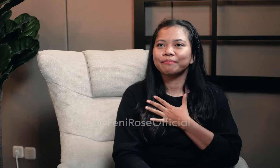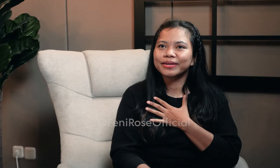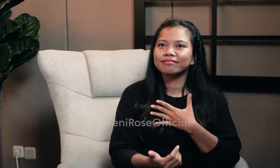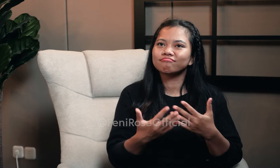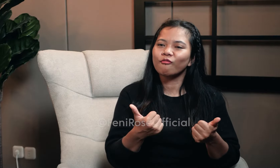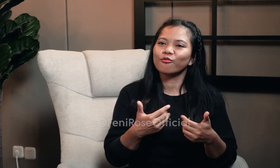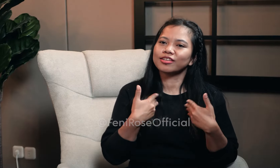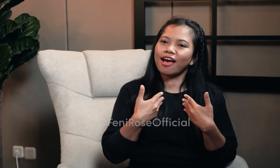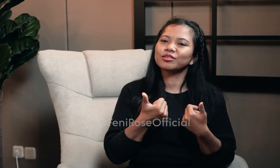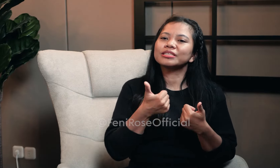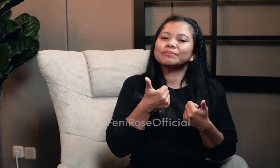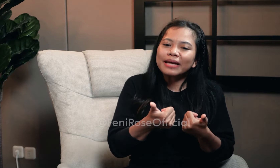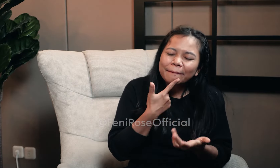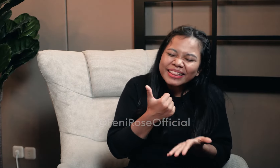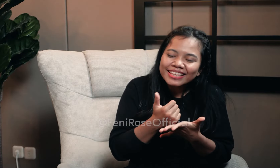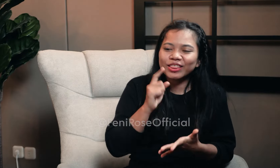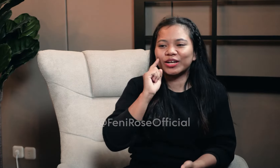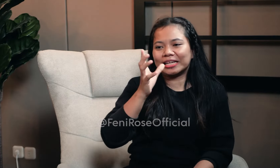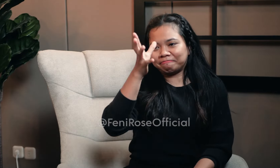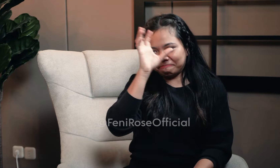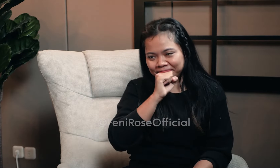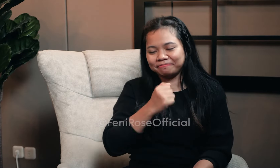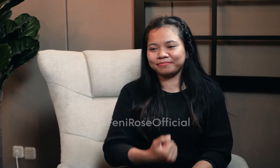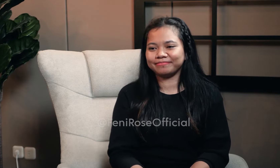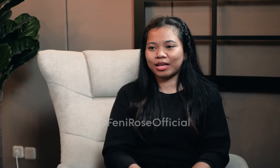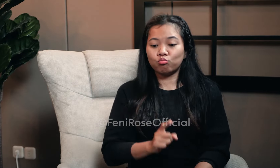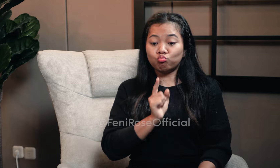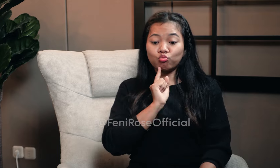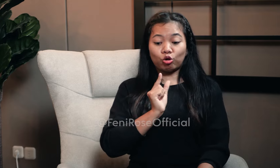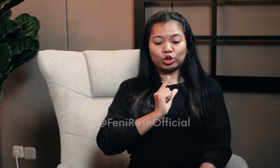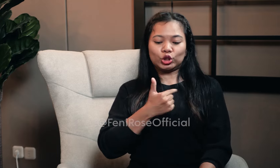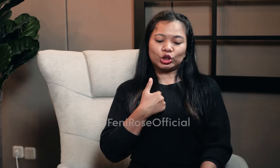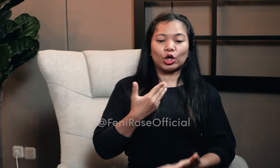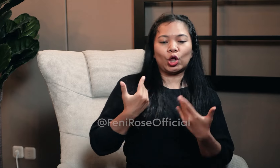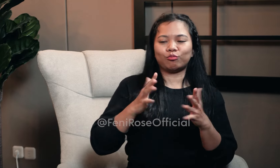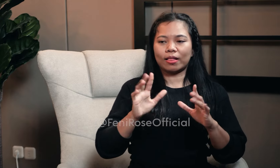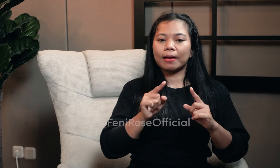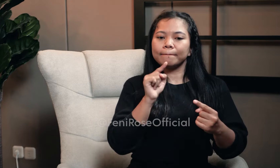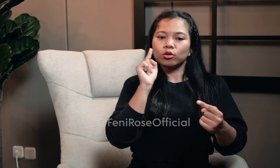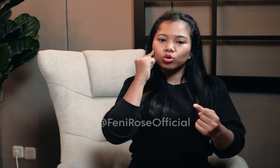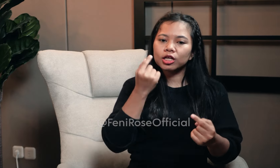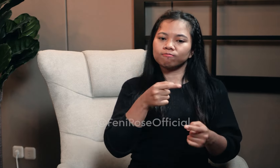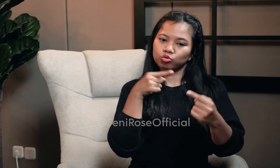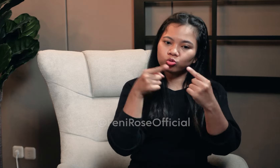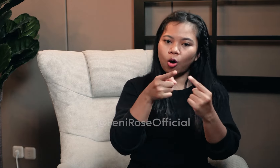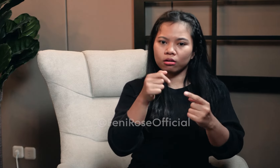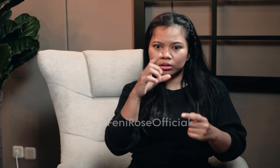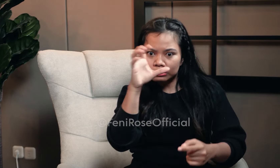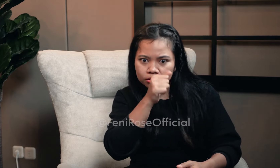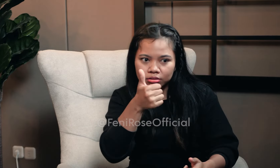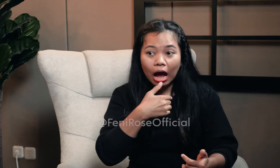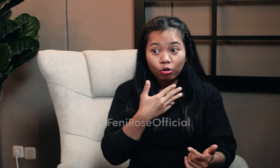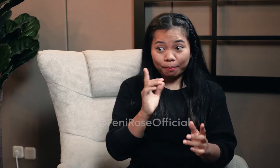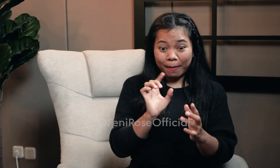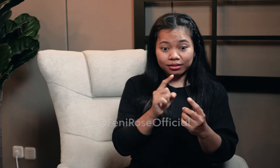banget capek banget sebetul tapi saya senang yang penting teman-teman tuli paham bukan untuk saya sendiri tapi untuk teman-teman tuli untuk kemajuan